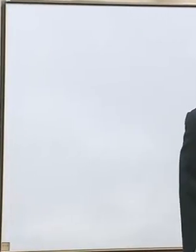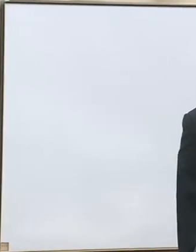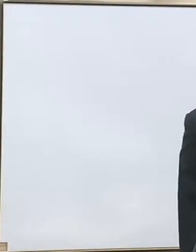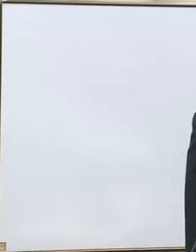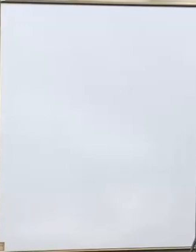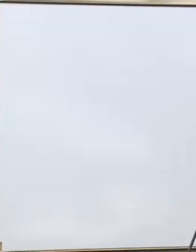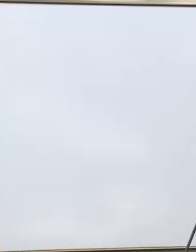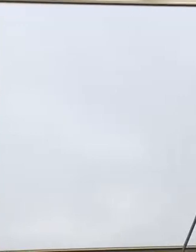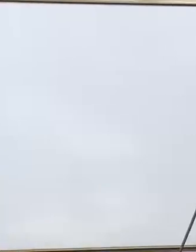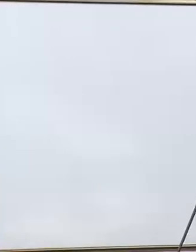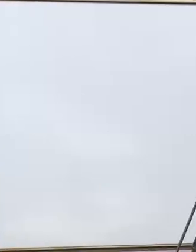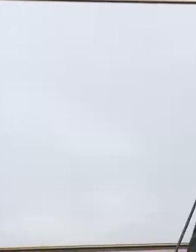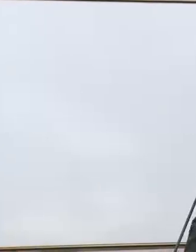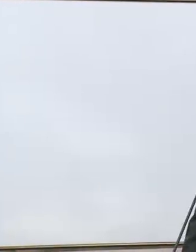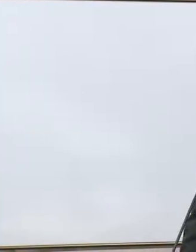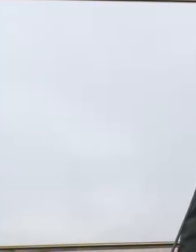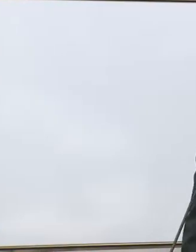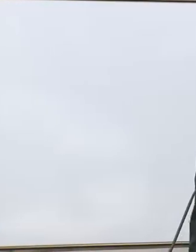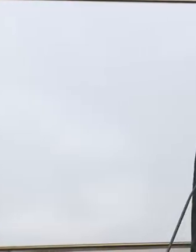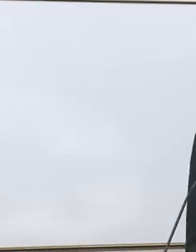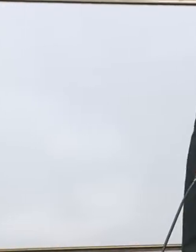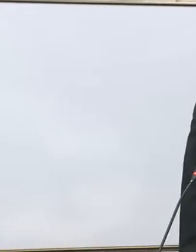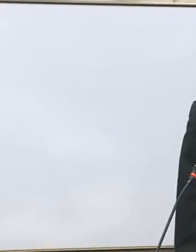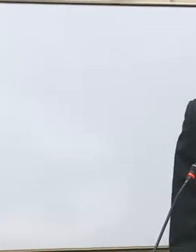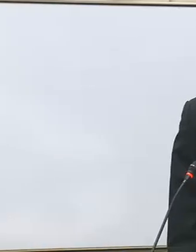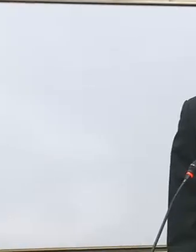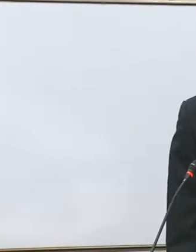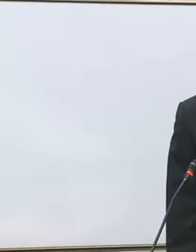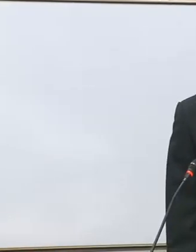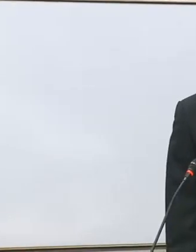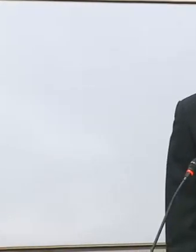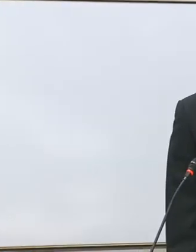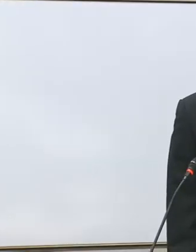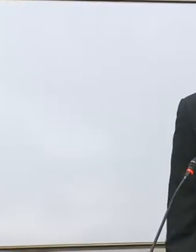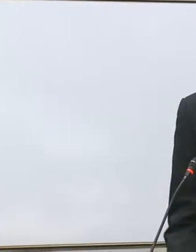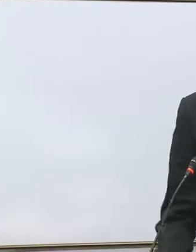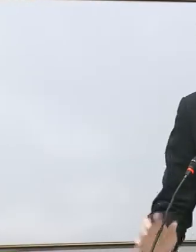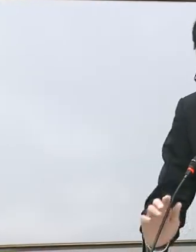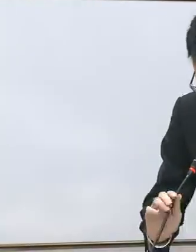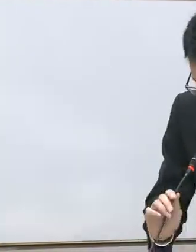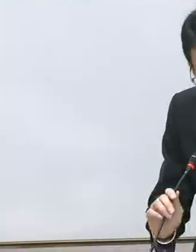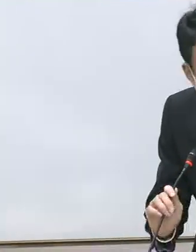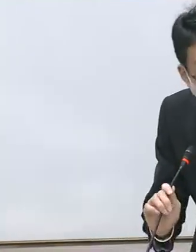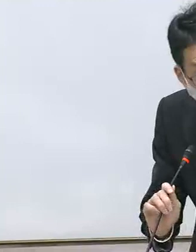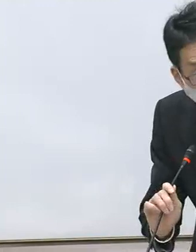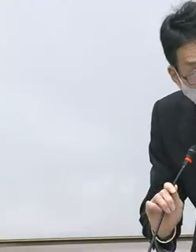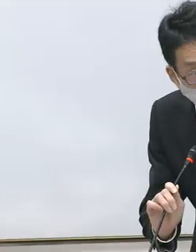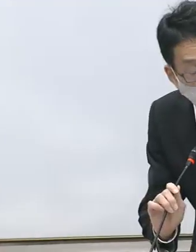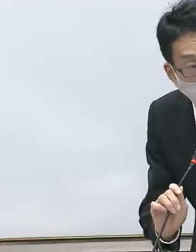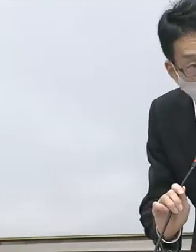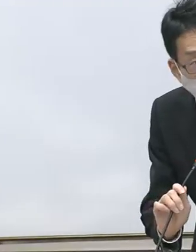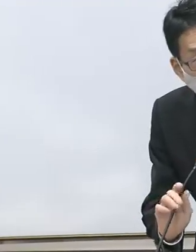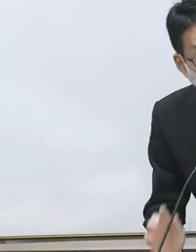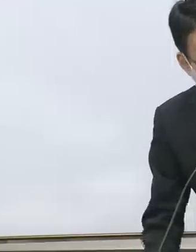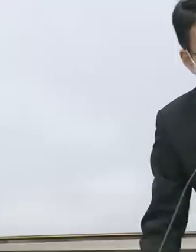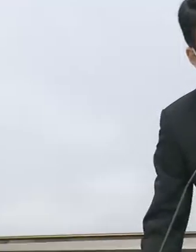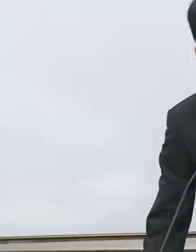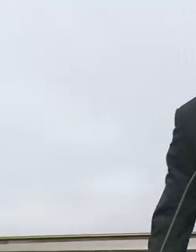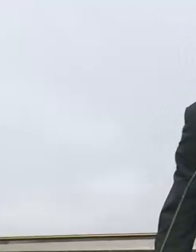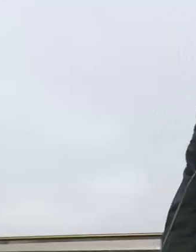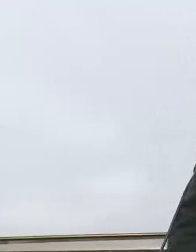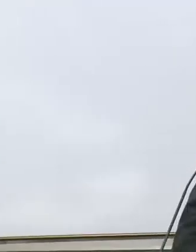ません。 中等症ということも聞いておられないということでいいですか。 はい、そういうふうにはお伺いしておりません。